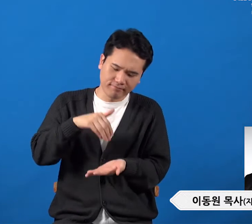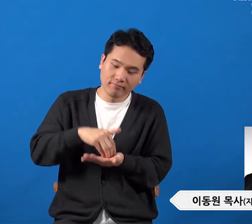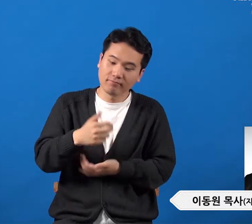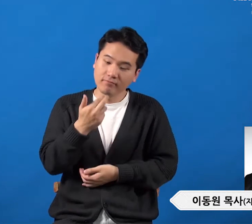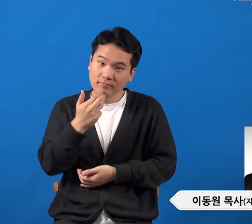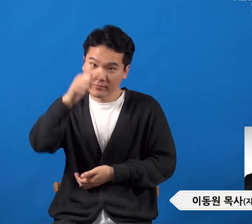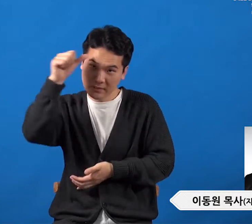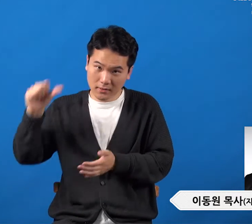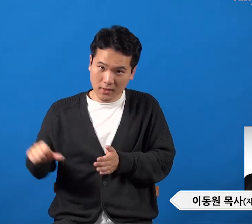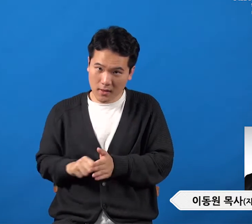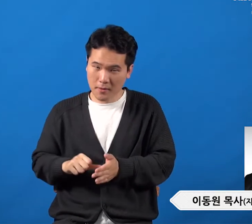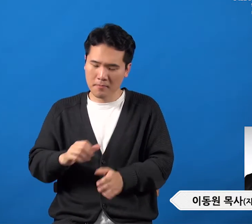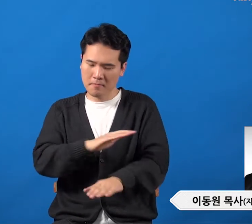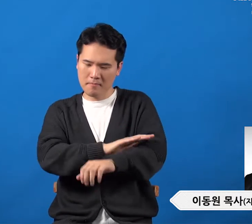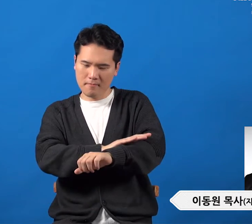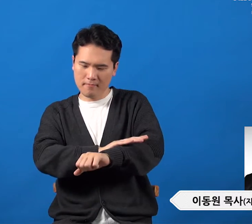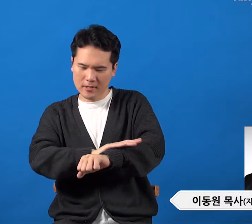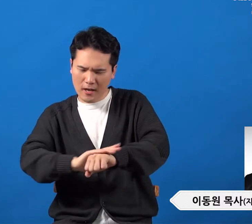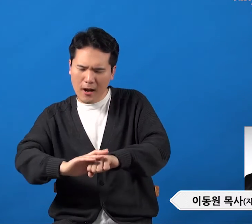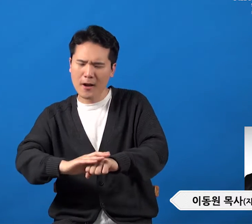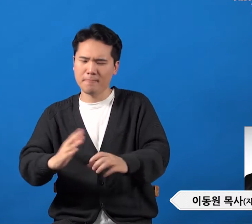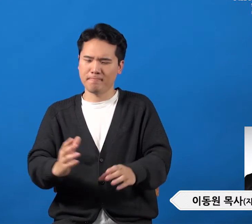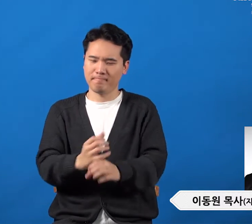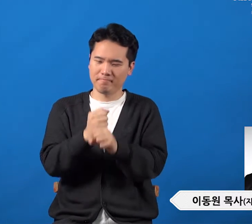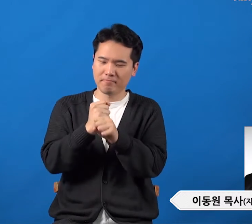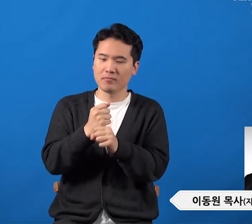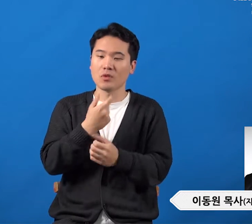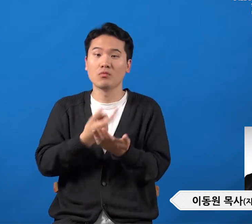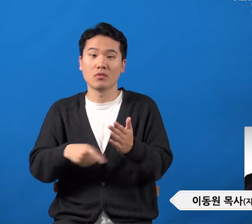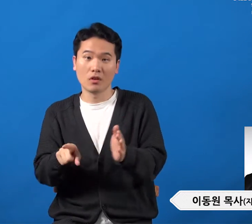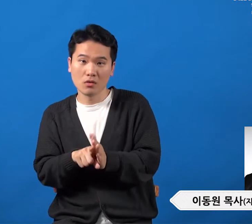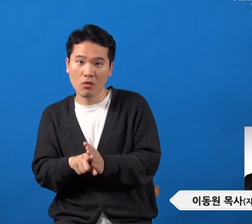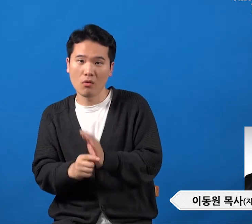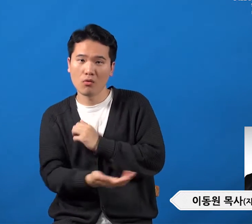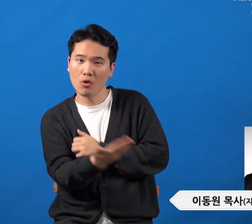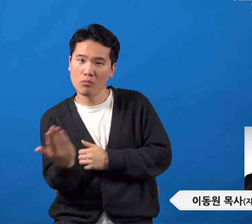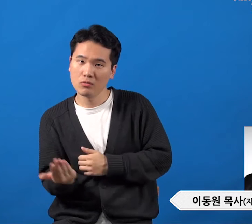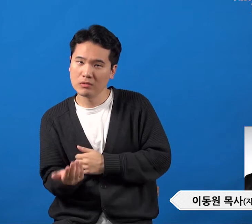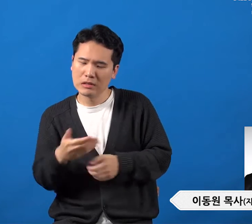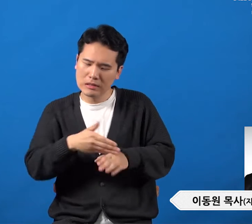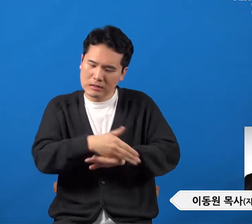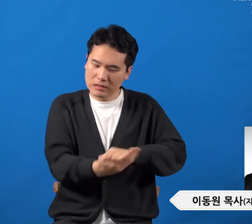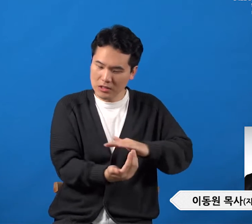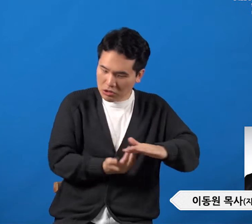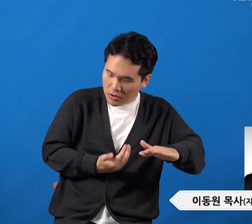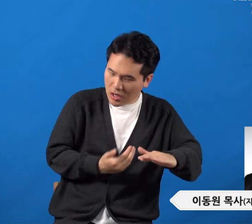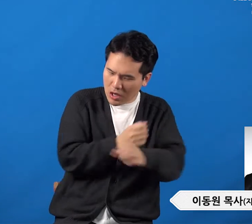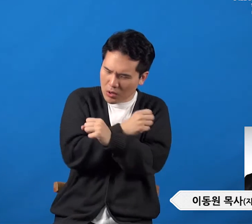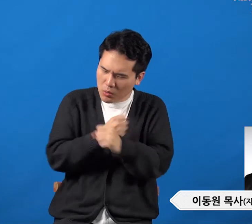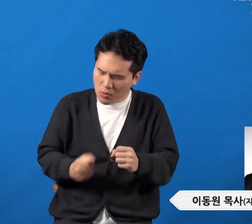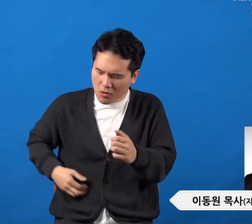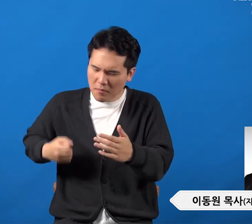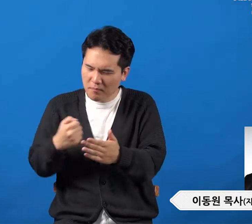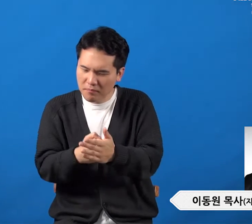인생의 마지막 결산을 위해서 너무 늦기 전에 용서를 결단하지 않으시겠습니까?